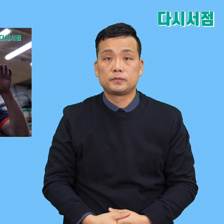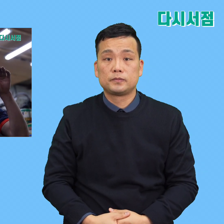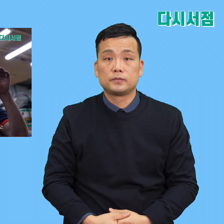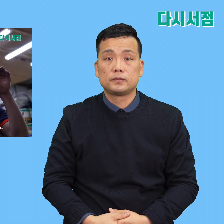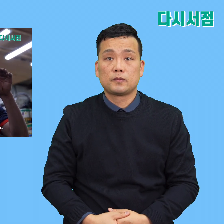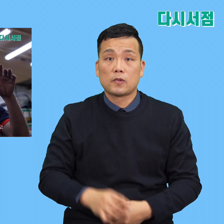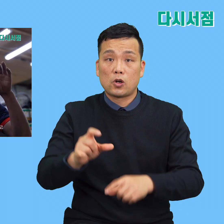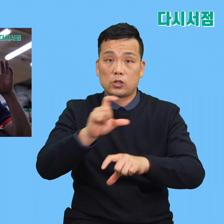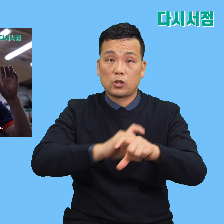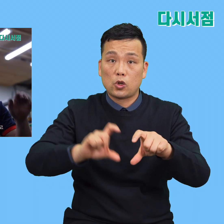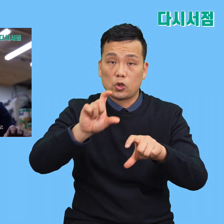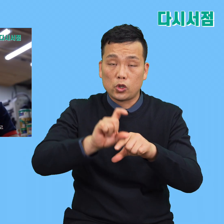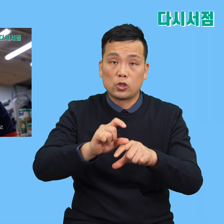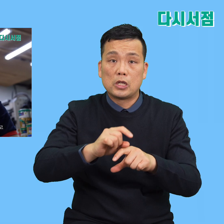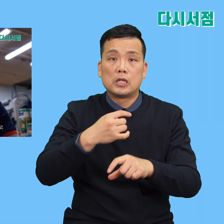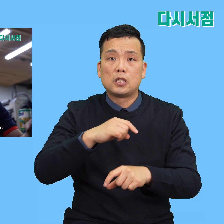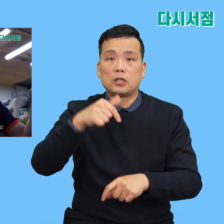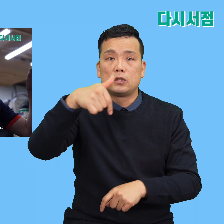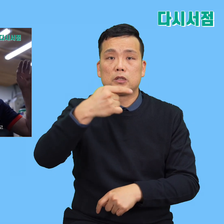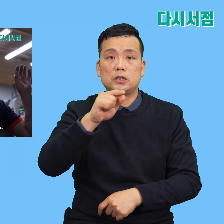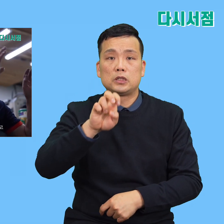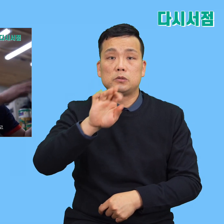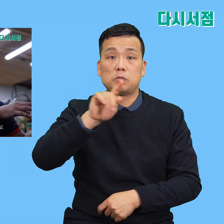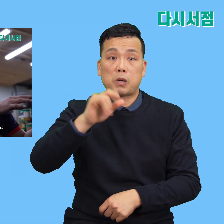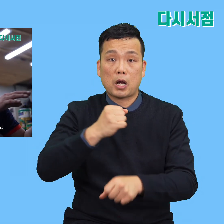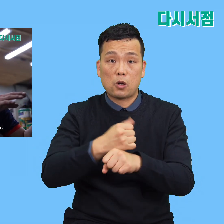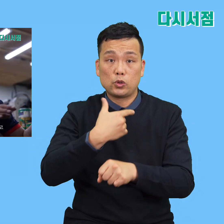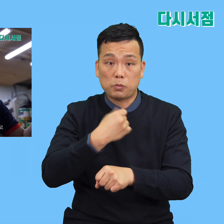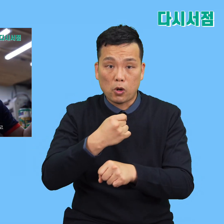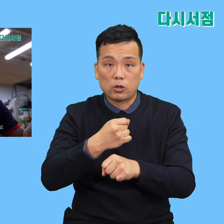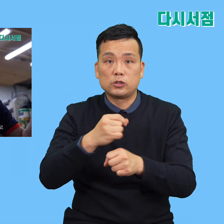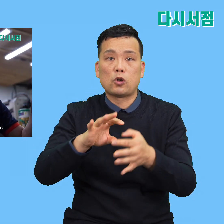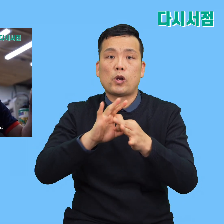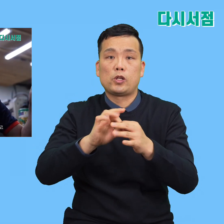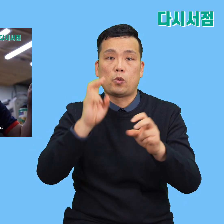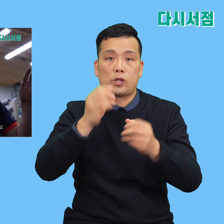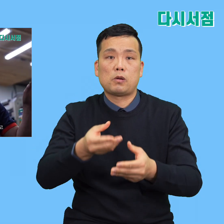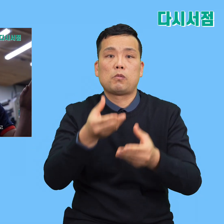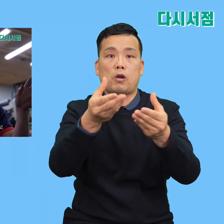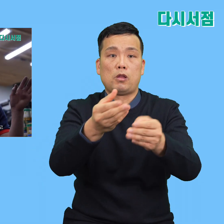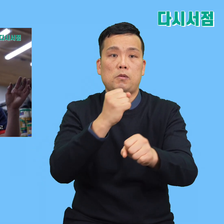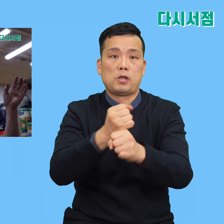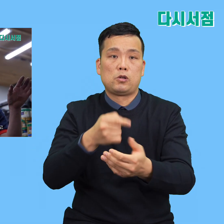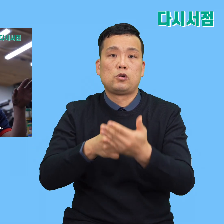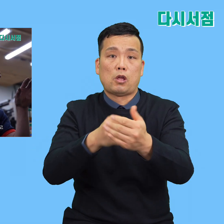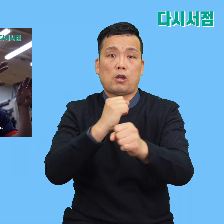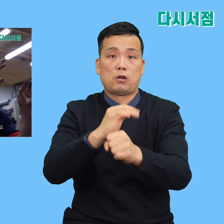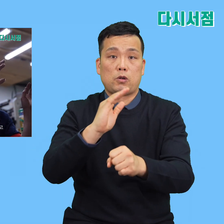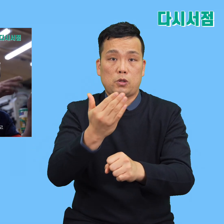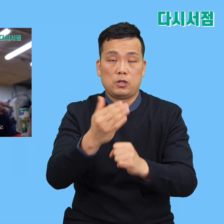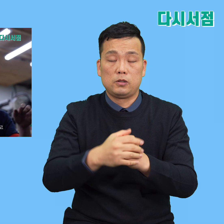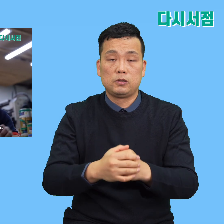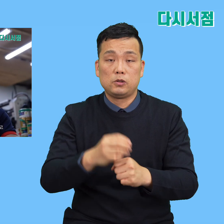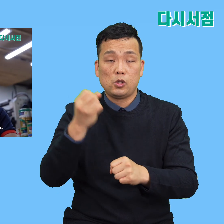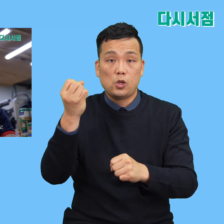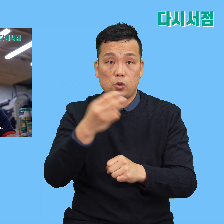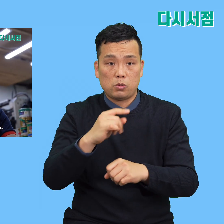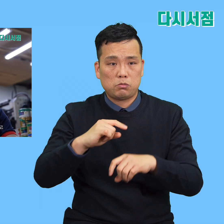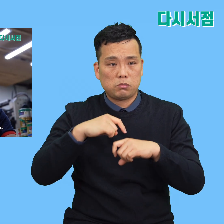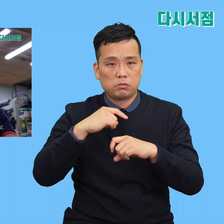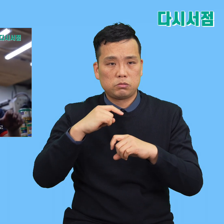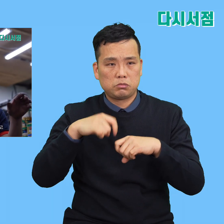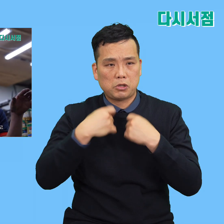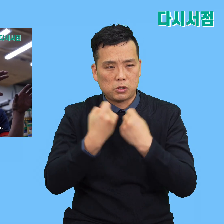뭐 거기다 이제 금박을 찍고 싶으면 뭐 금박집을 또 가야 되고. 어? 그래 금박집을 또 가야 되고 또 자기가